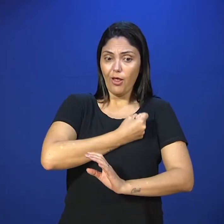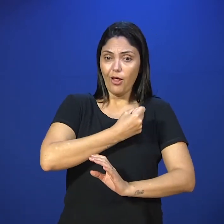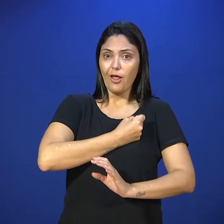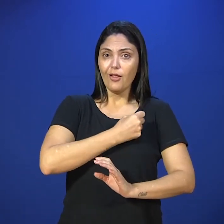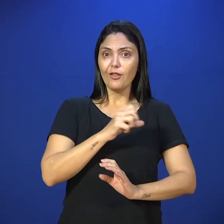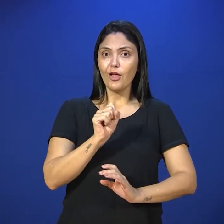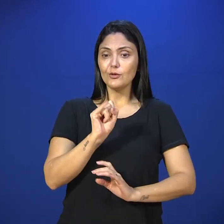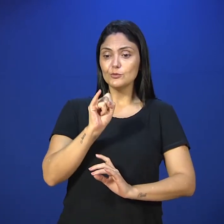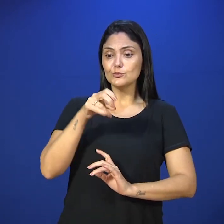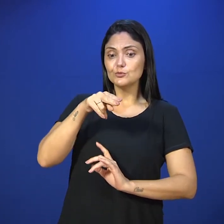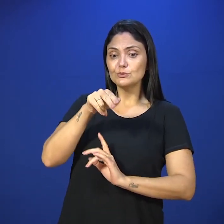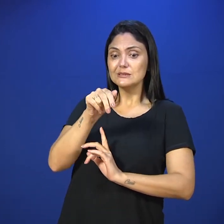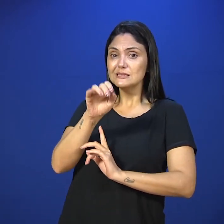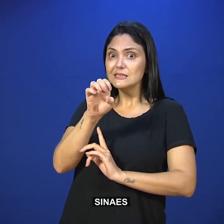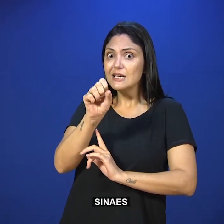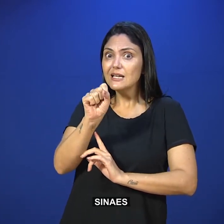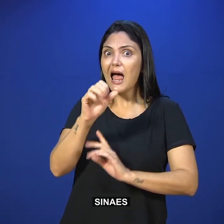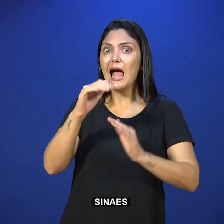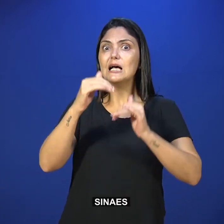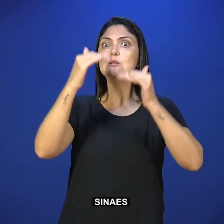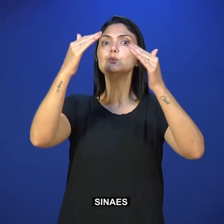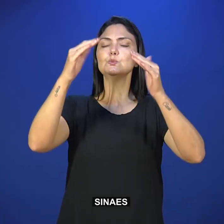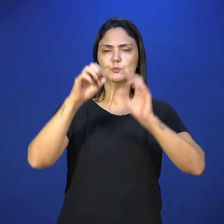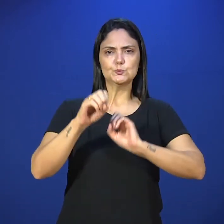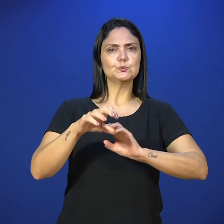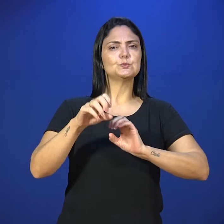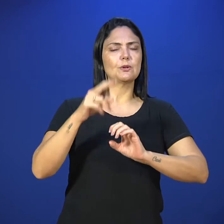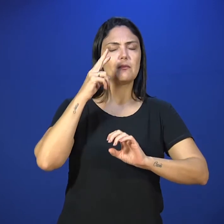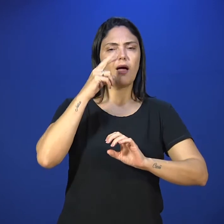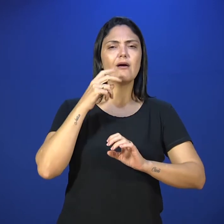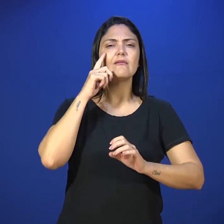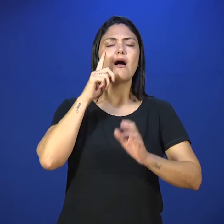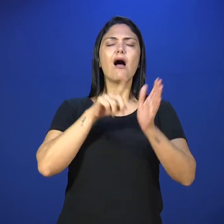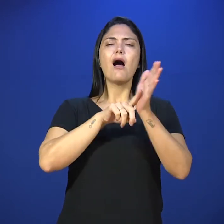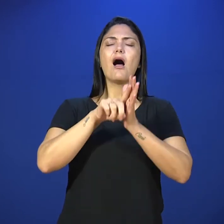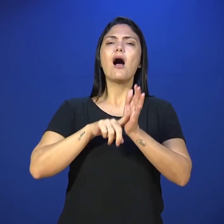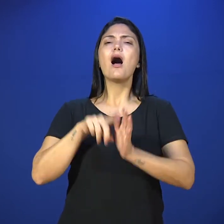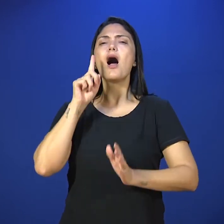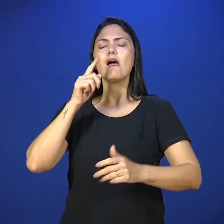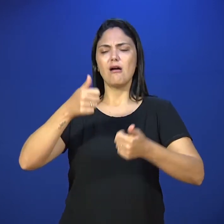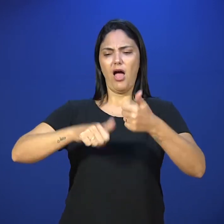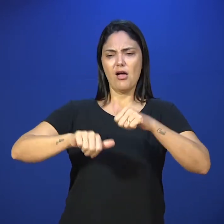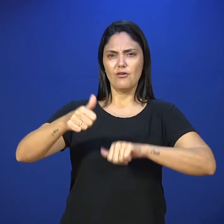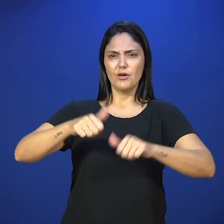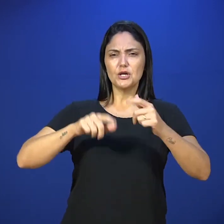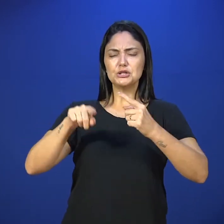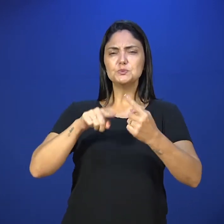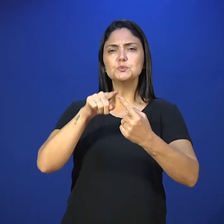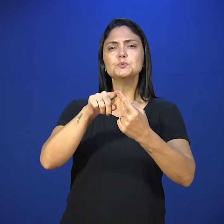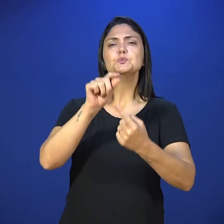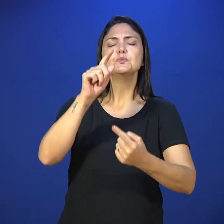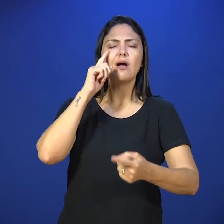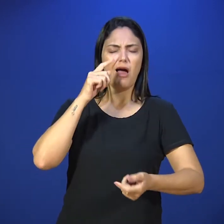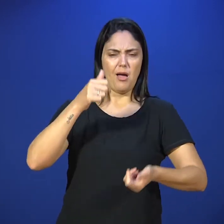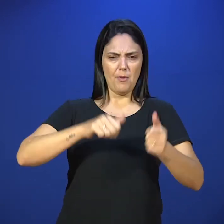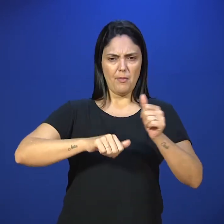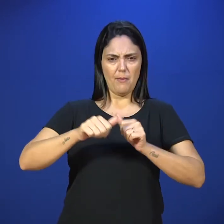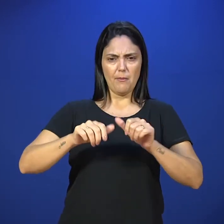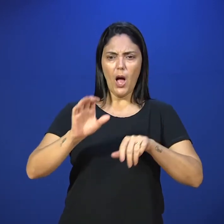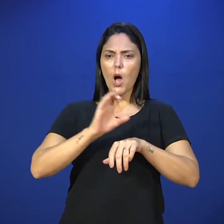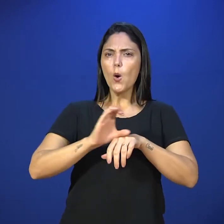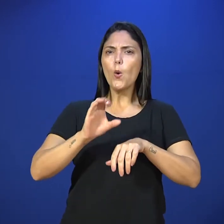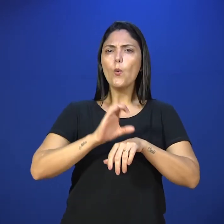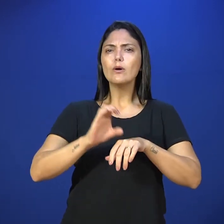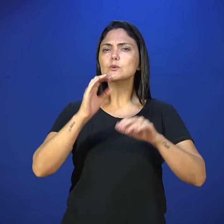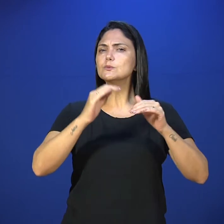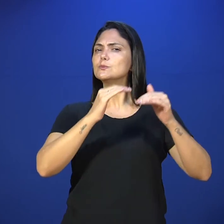Nacional de Avaliação da Educação Superior, SINAES, e tem como objetivo aferir o rendimento dos alunos dos cursos de